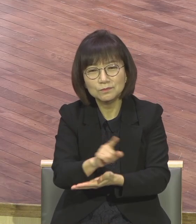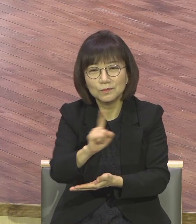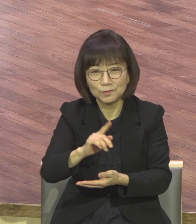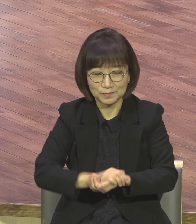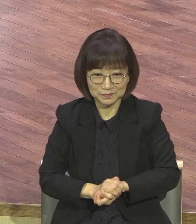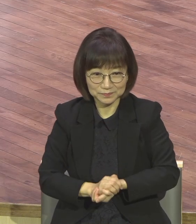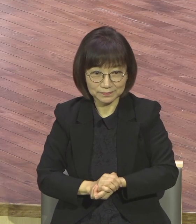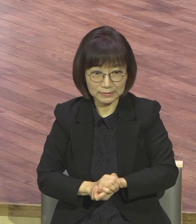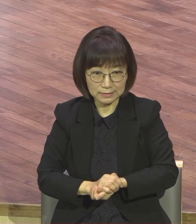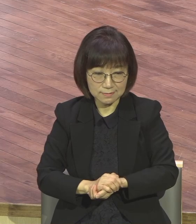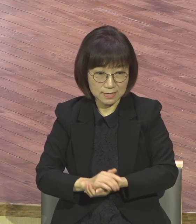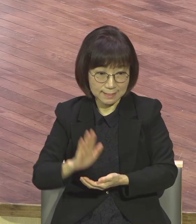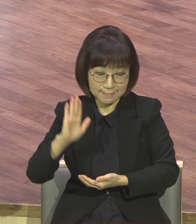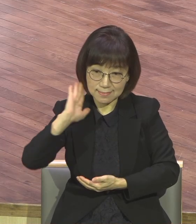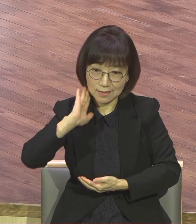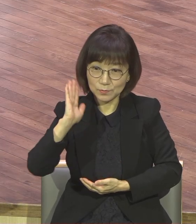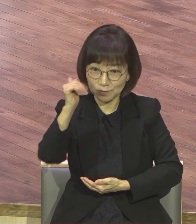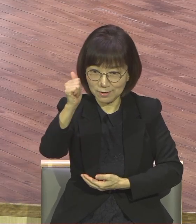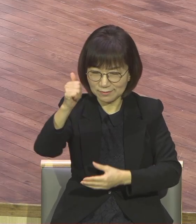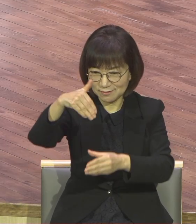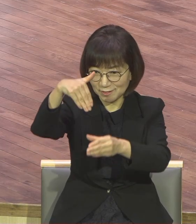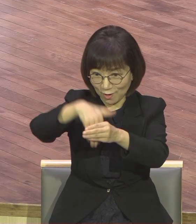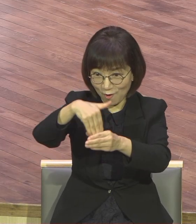이 대선을 통해서